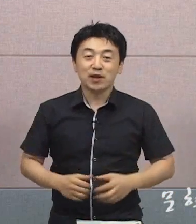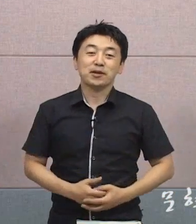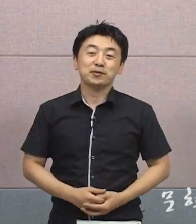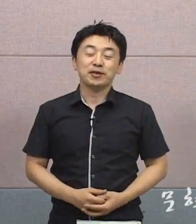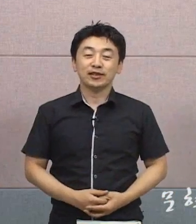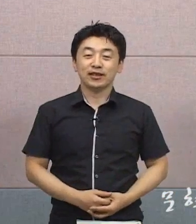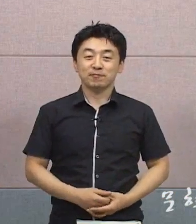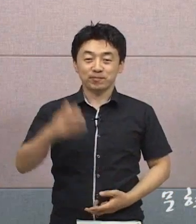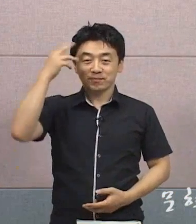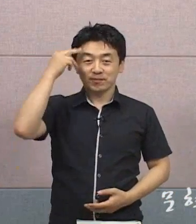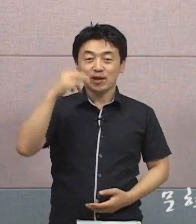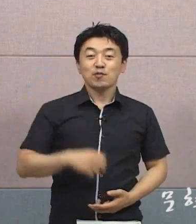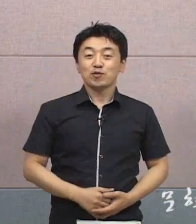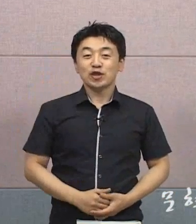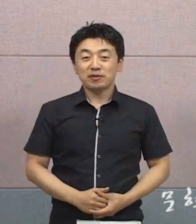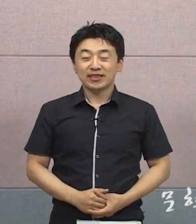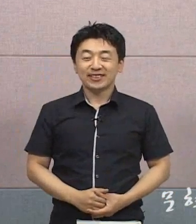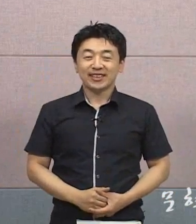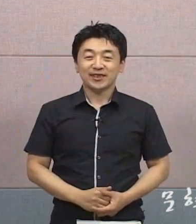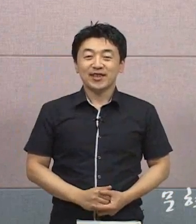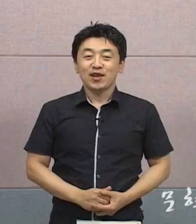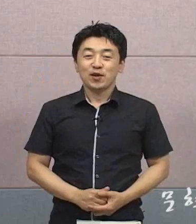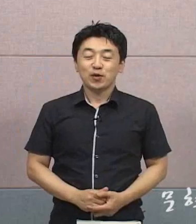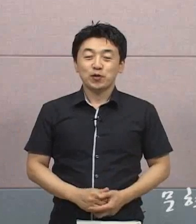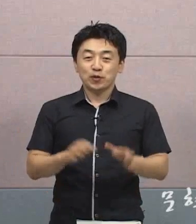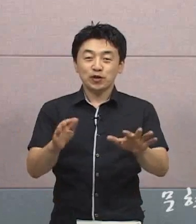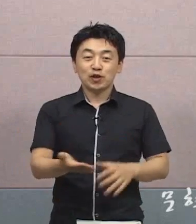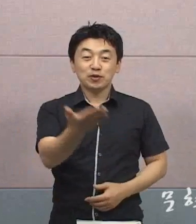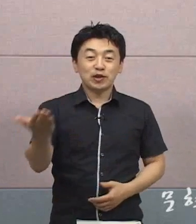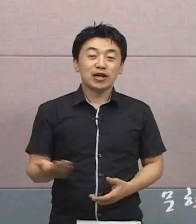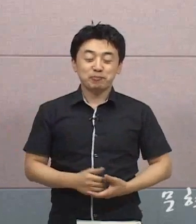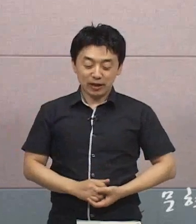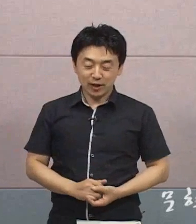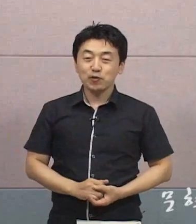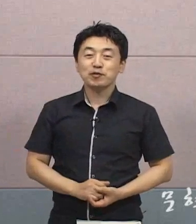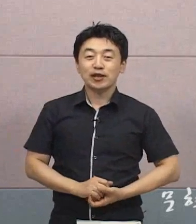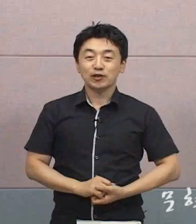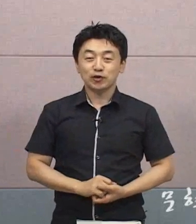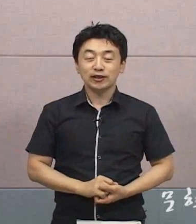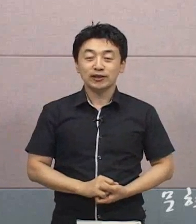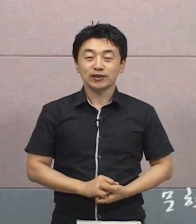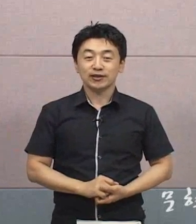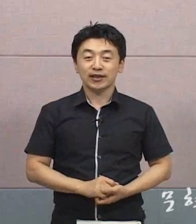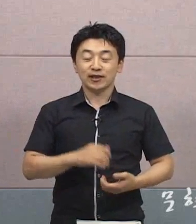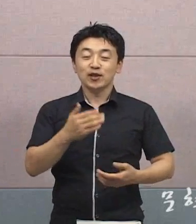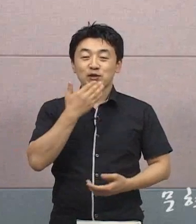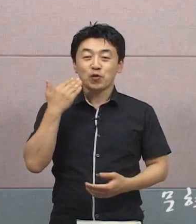네, 반갑습니다. 네, 문혁입니다. 네, 오늘 여러분들과 함께 공부할 수화는요,